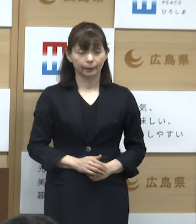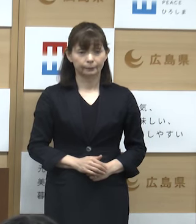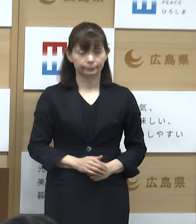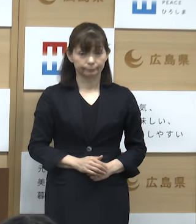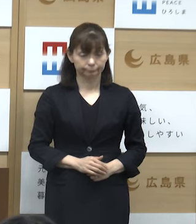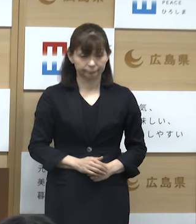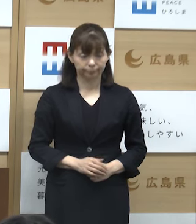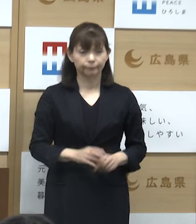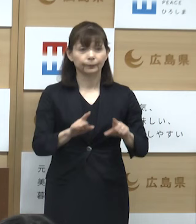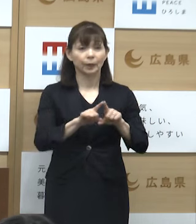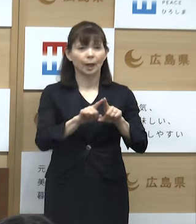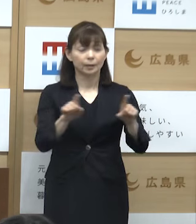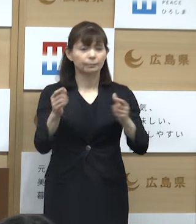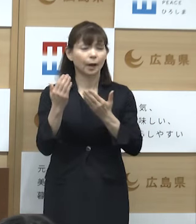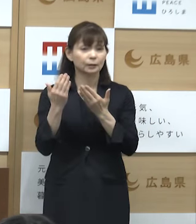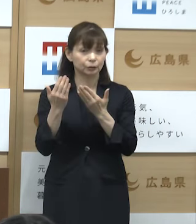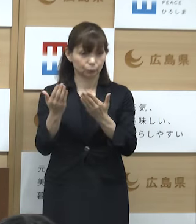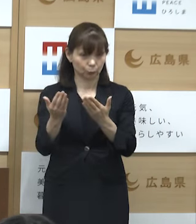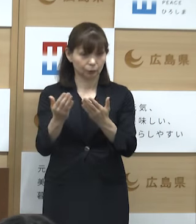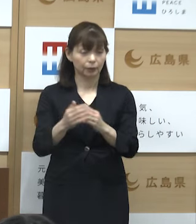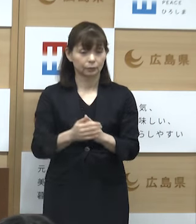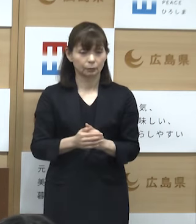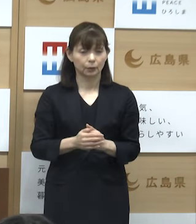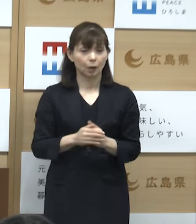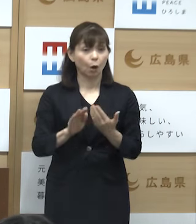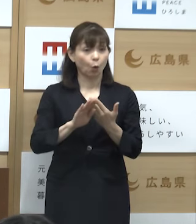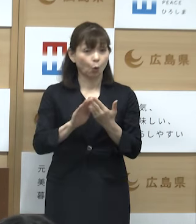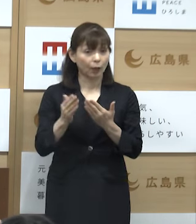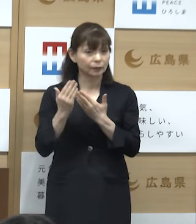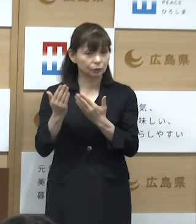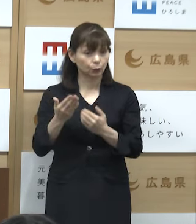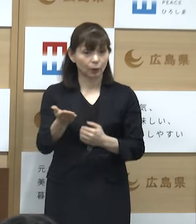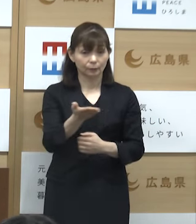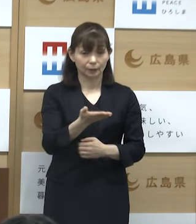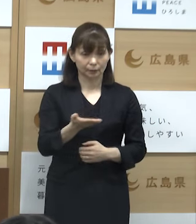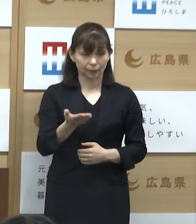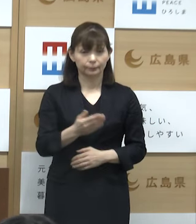それでは一般質問に移ります。他に質問がある者はお願いします。